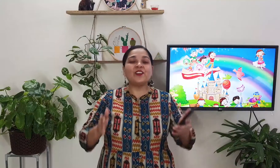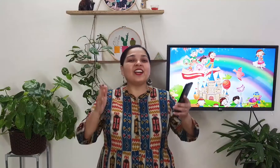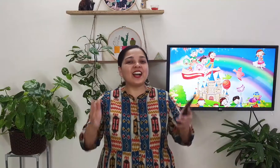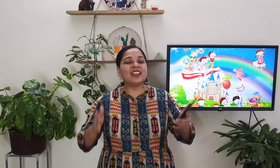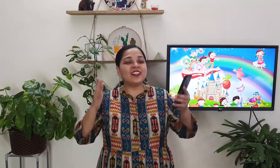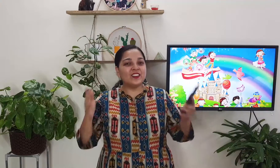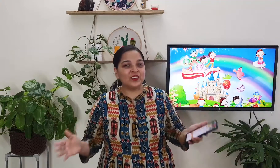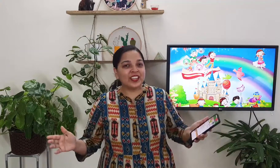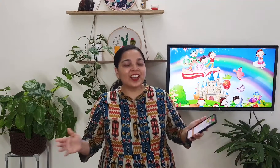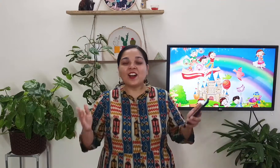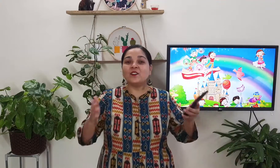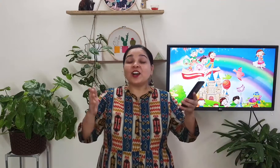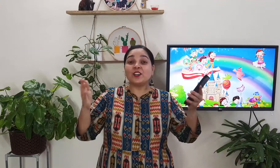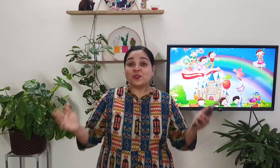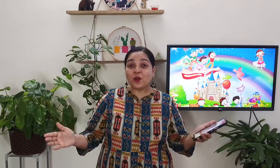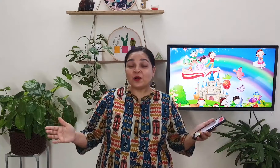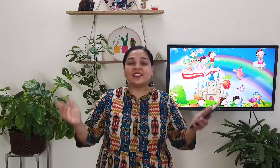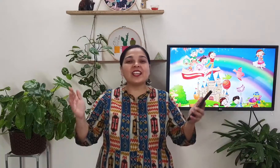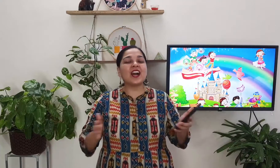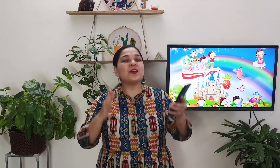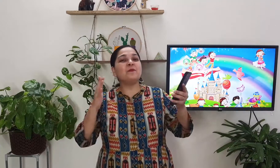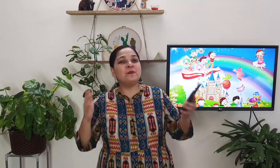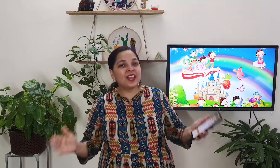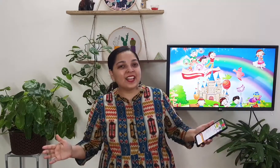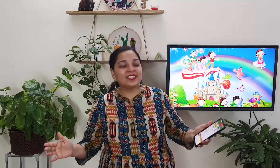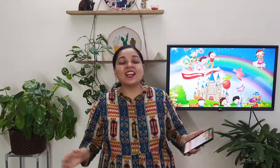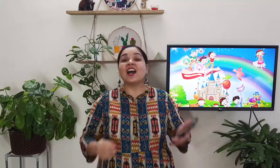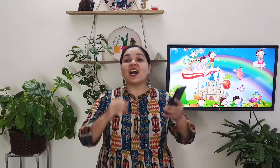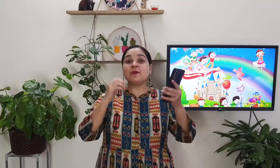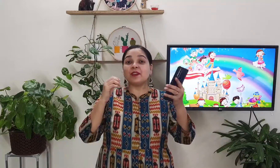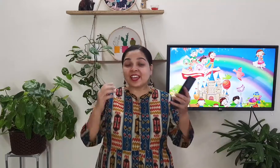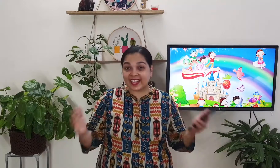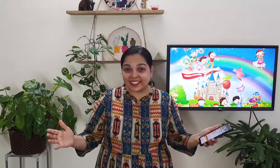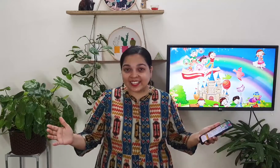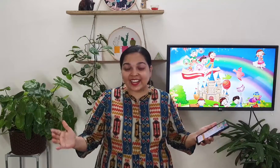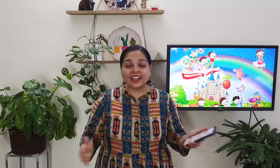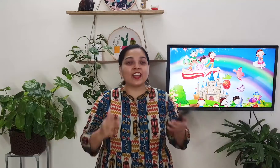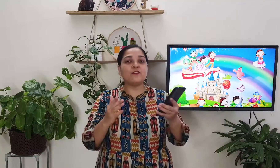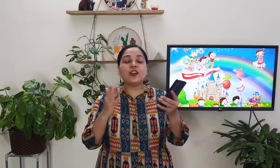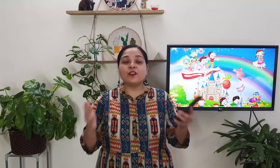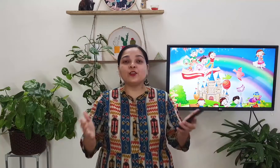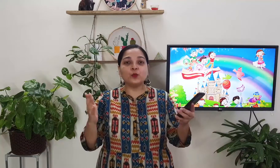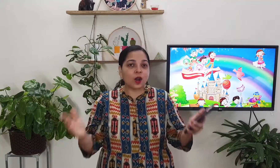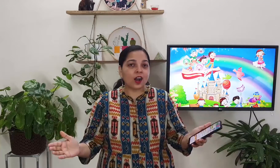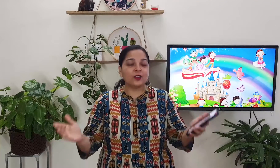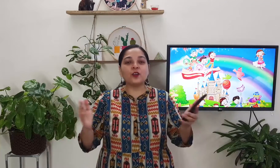கர்த்தருக்கு ஸ்தோத்திரம். எல்லாரும் நல்லா இருக்கீங்களா? நான் ஆசீர்வதிக்கப்பட்டவன் என்று சொல்லுங்கள். நான் சிறந்தவர்.